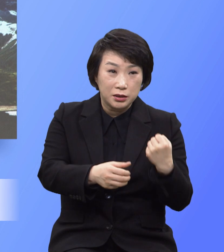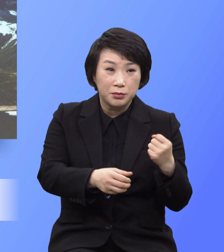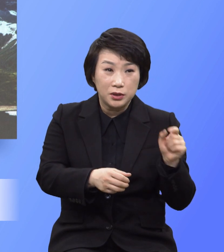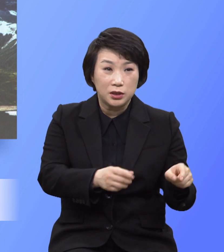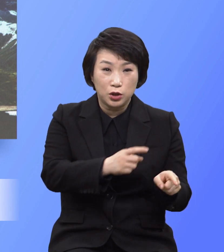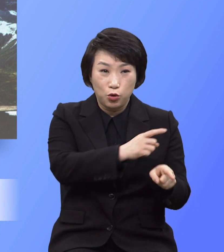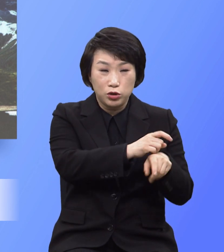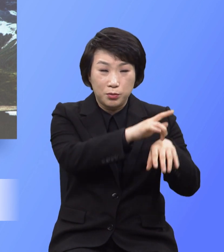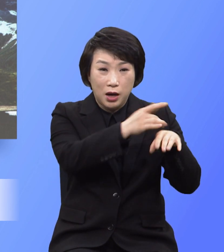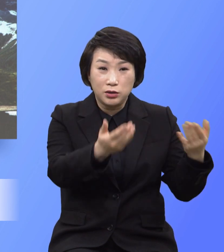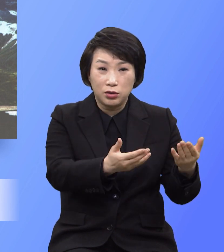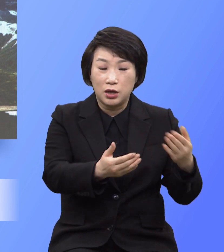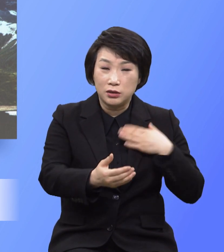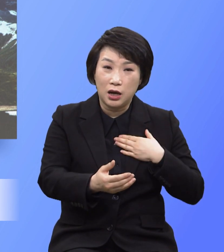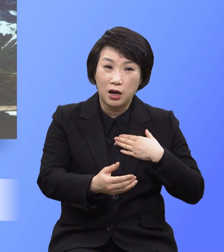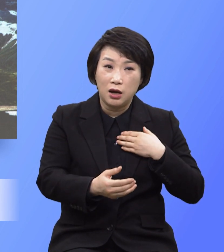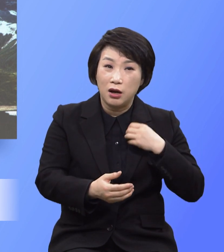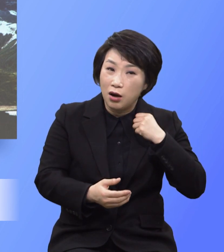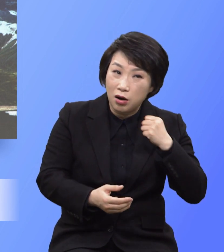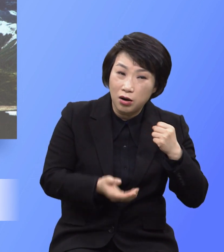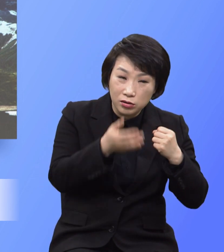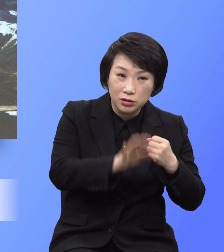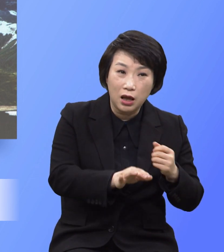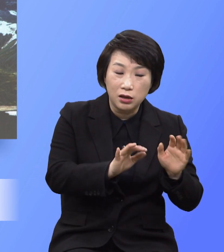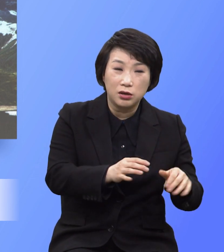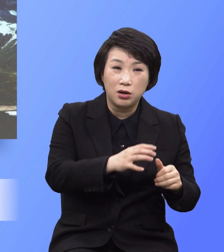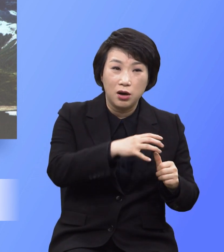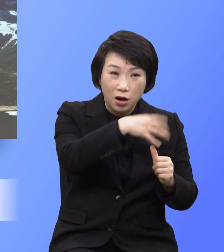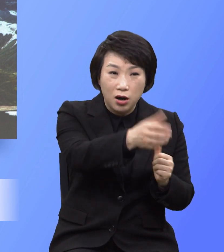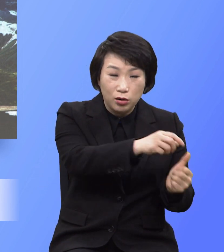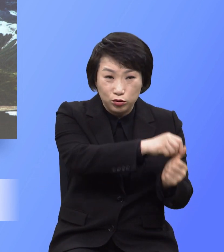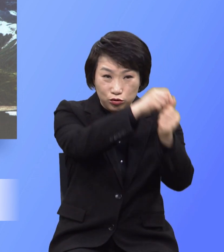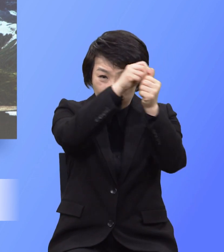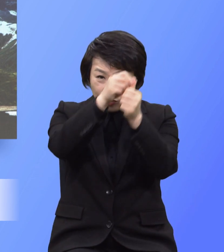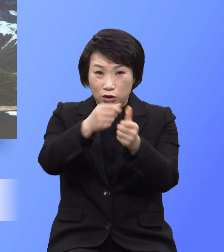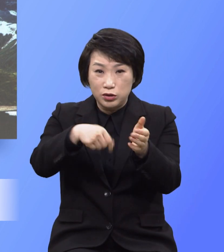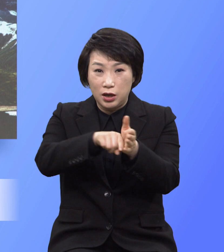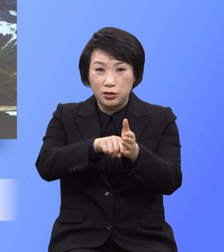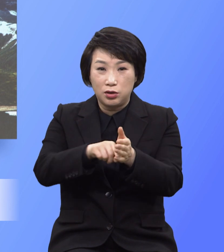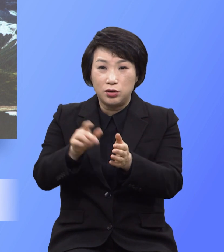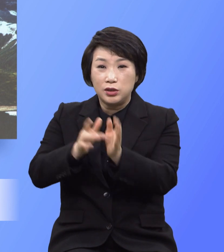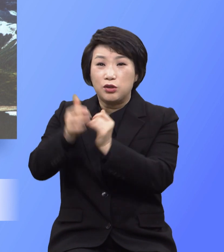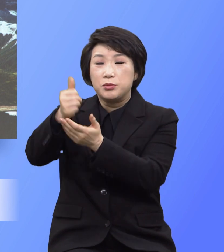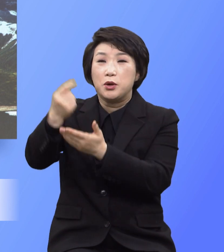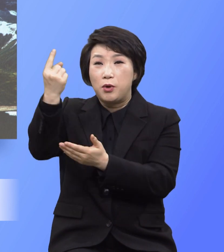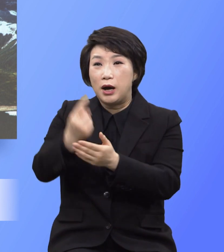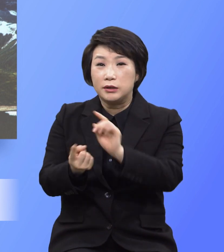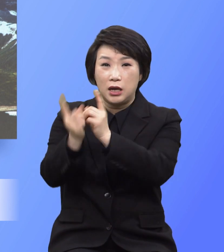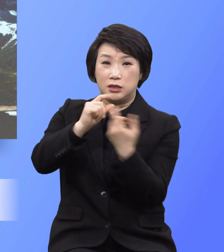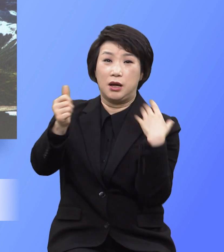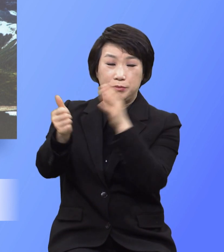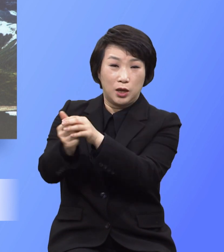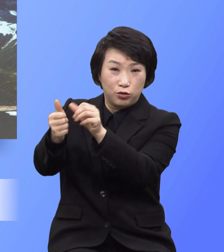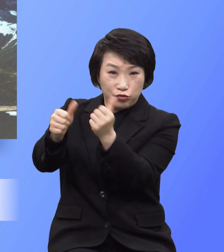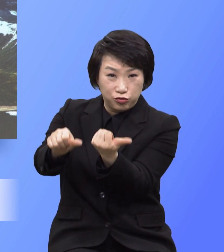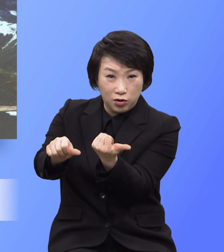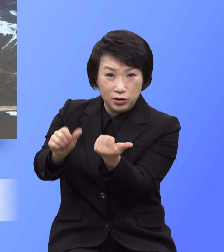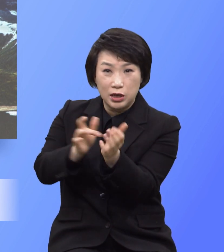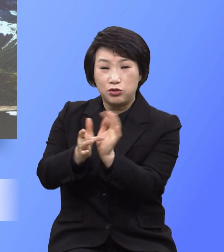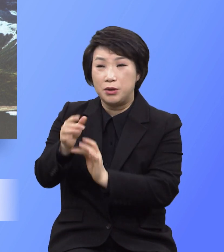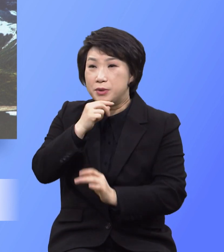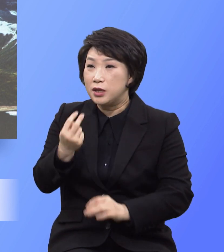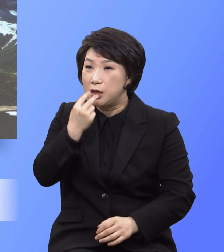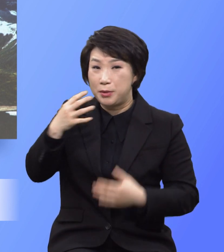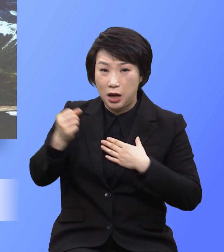세력, 마귀 역사에게서 살려내기 위해서 대신 죽어 그 피의 생명으로 우리가 살 수